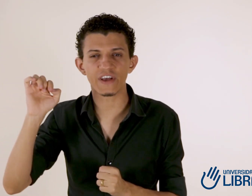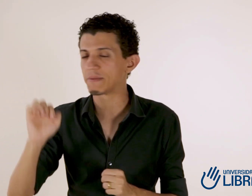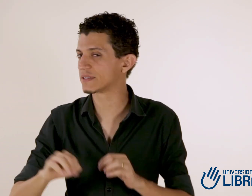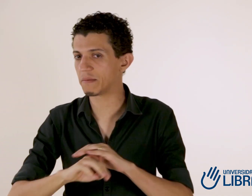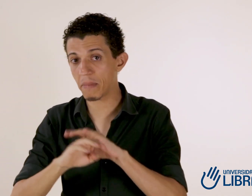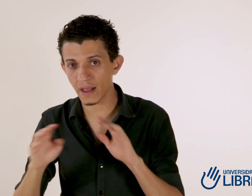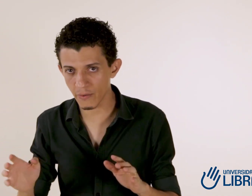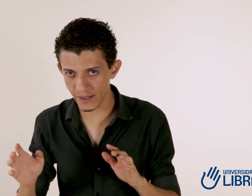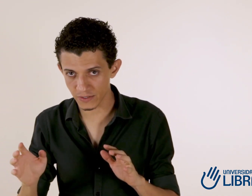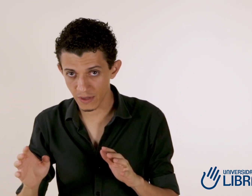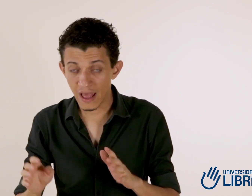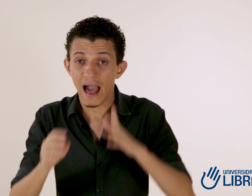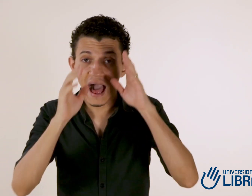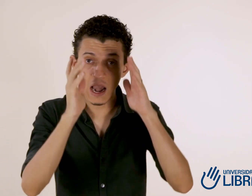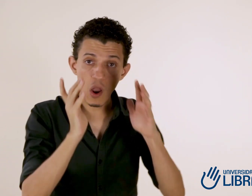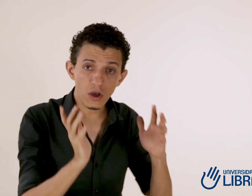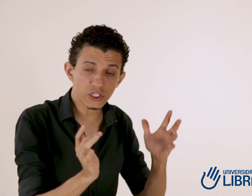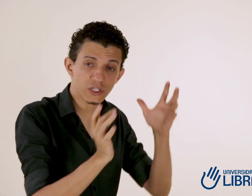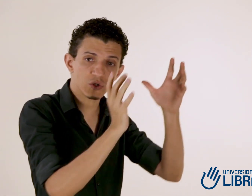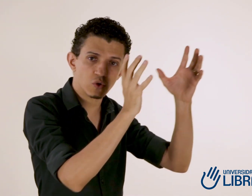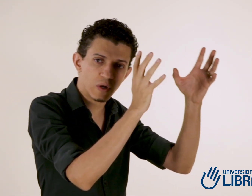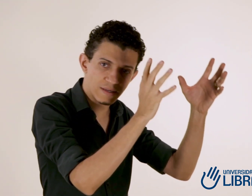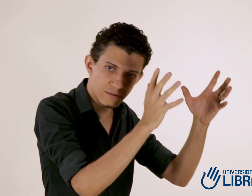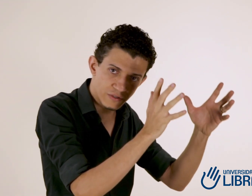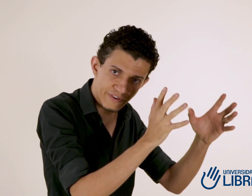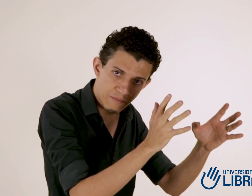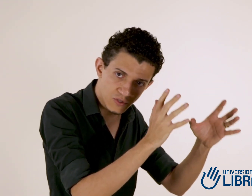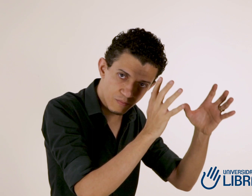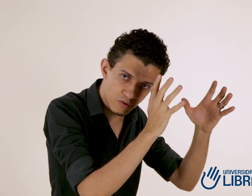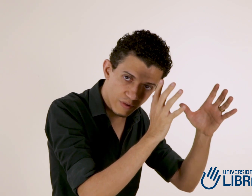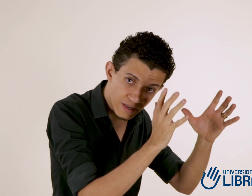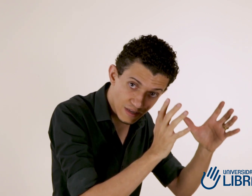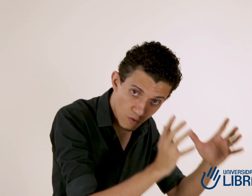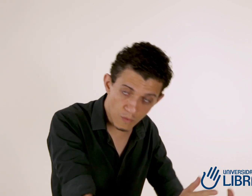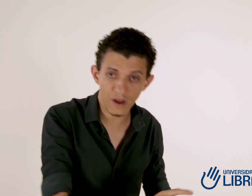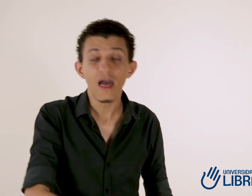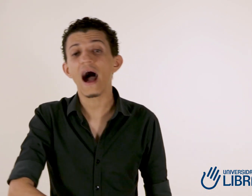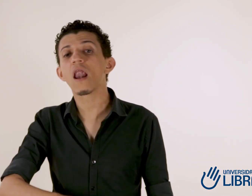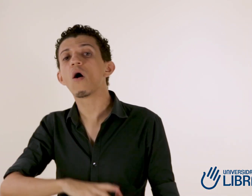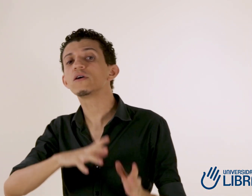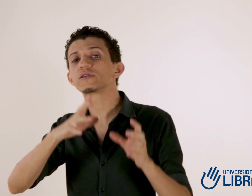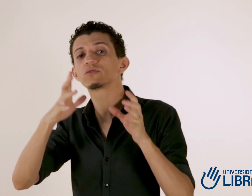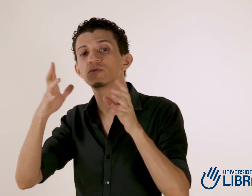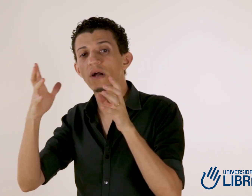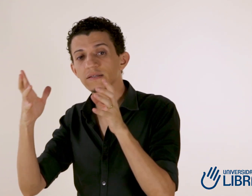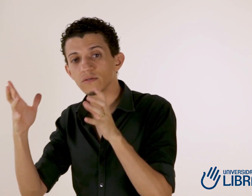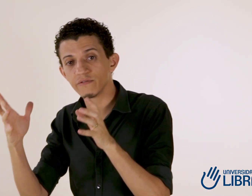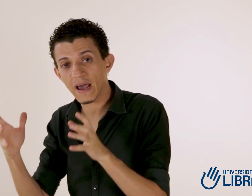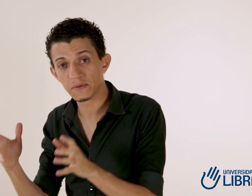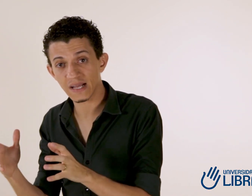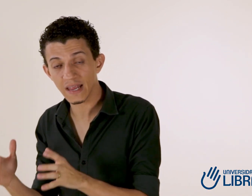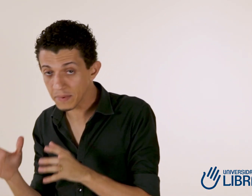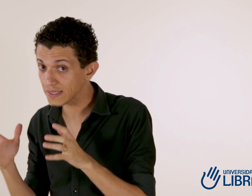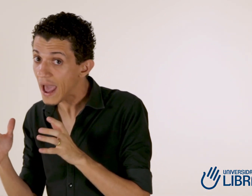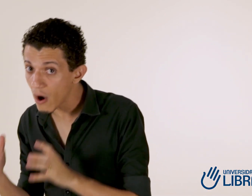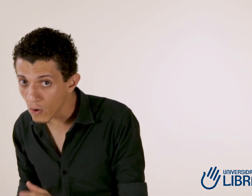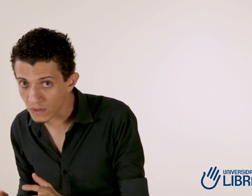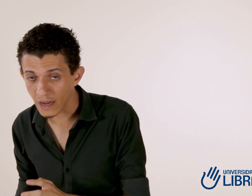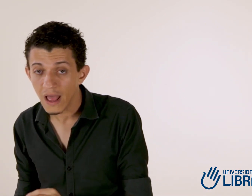verbos. Também não é isso. A lógica de conjugação de verbos do português é uma, a lógica de conjugação de verbos na Libras é outra,